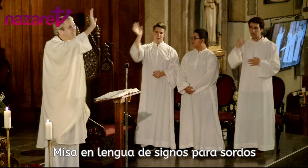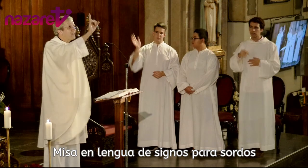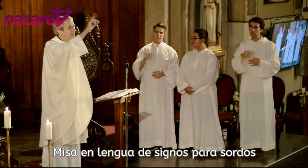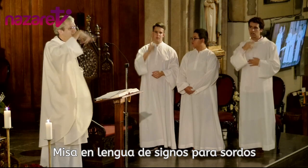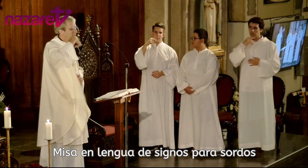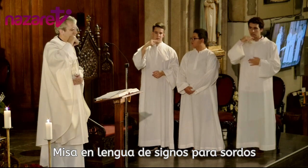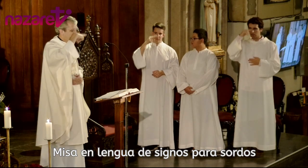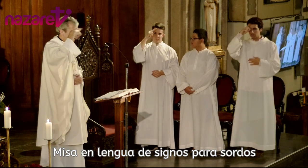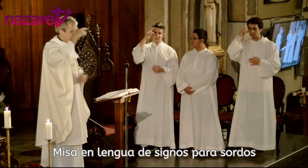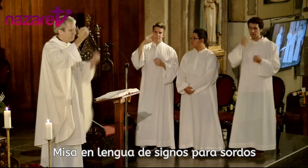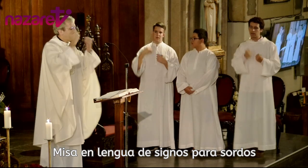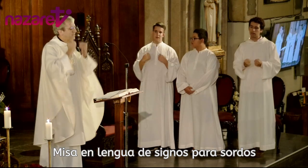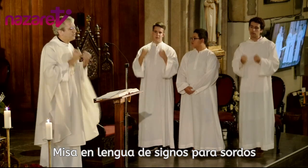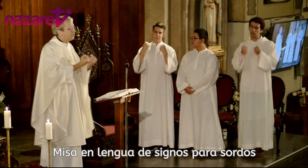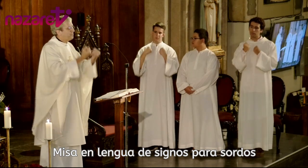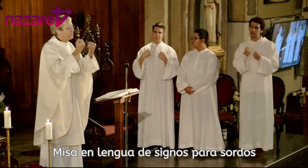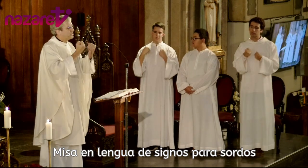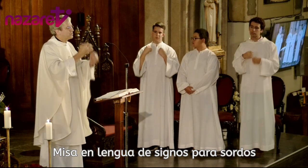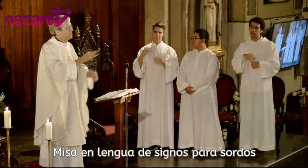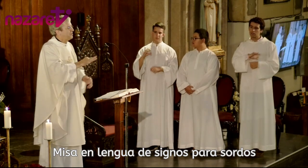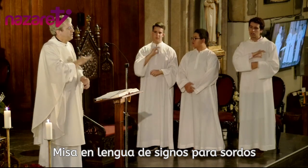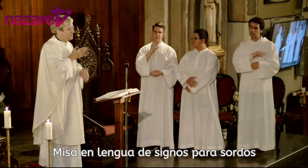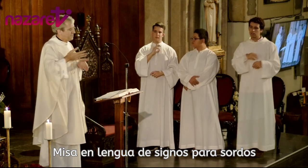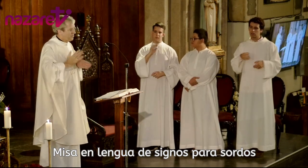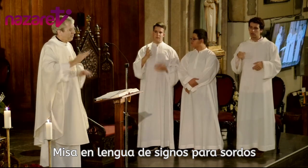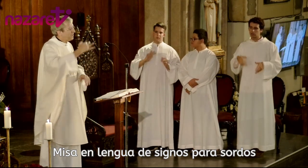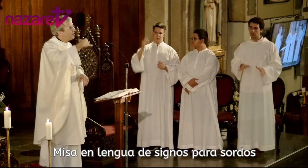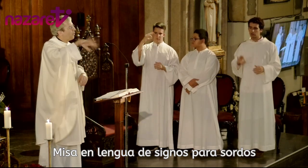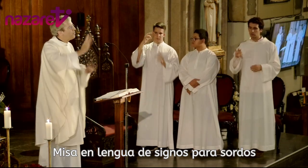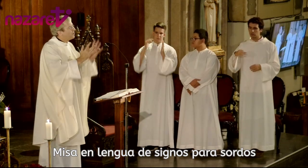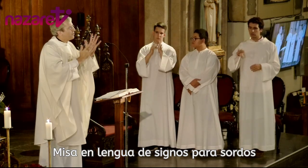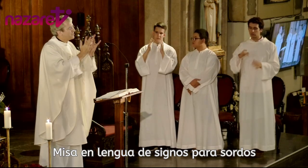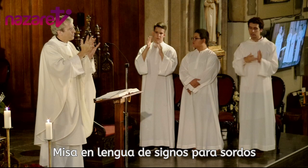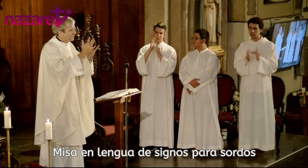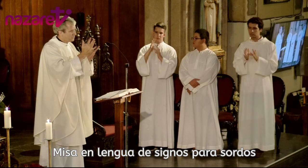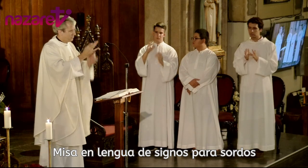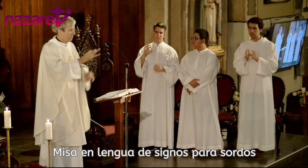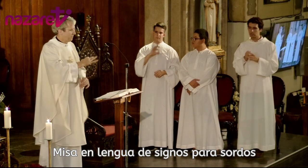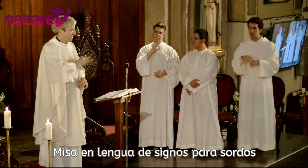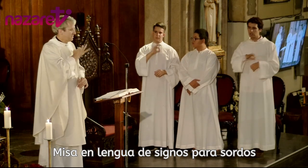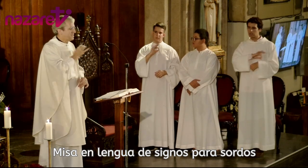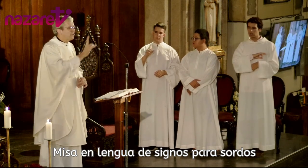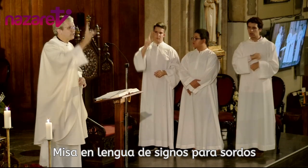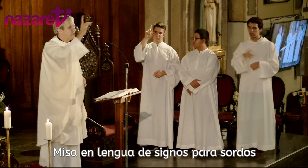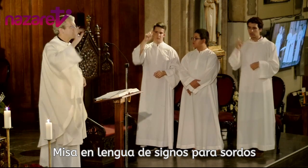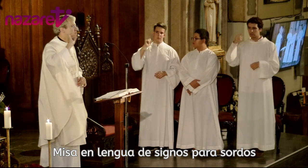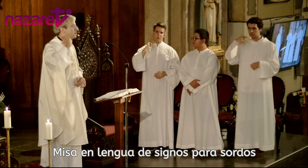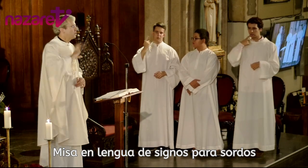celestial, Dios Padre Todopoderoso, Señor Hijo único Jesucristo, Señor Dios, Cordero